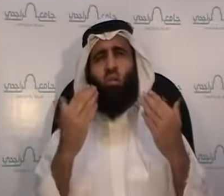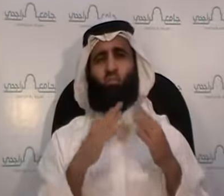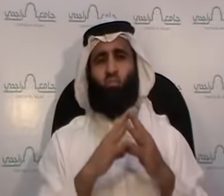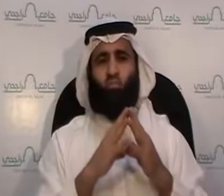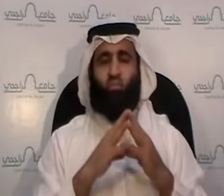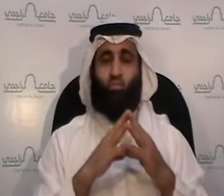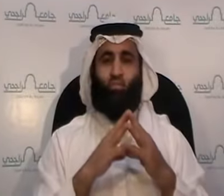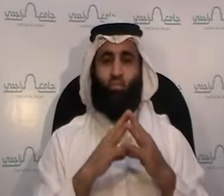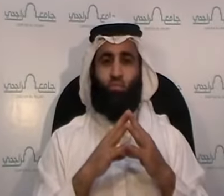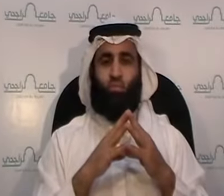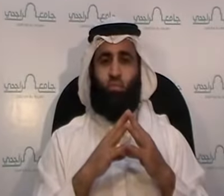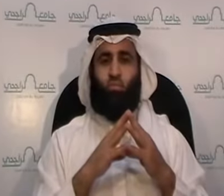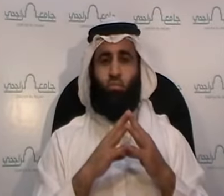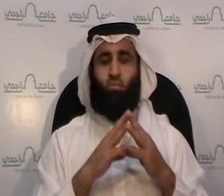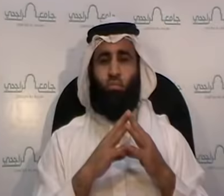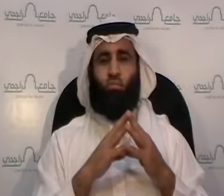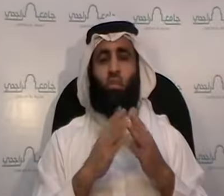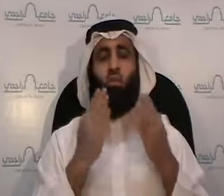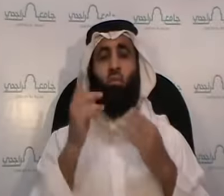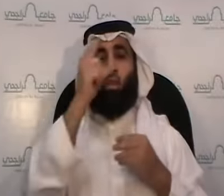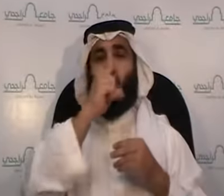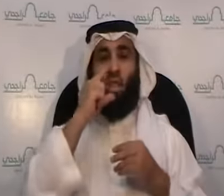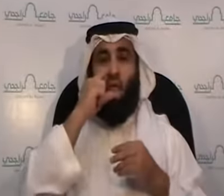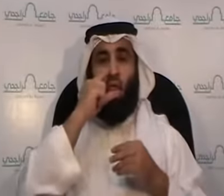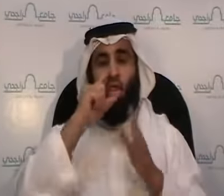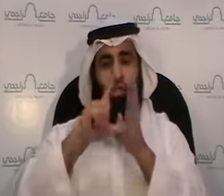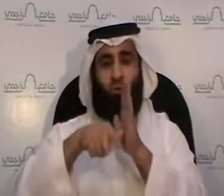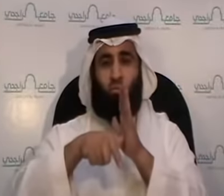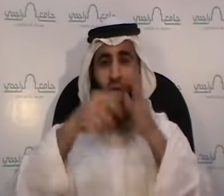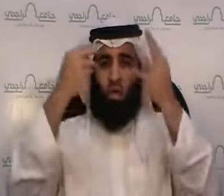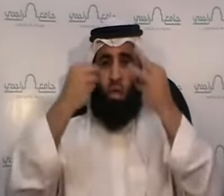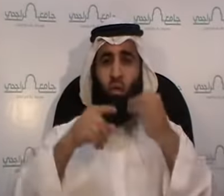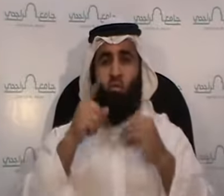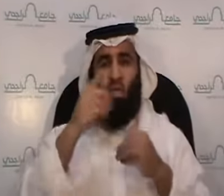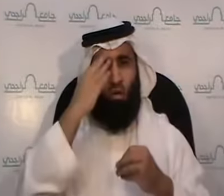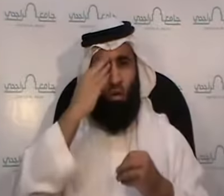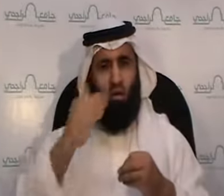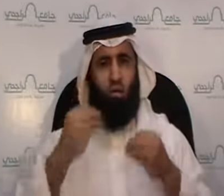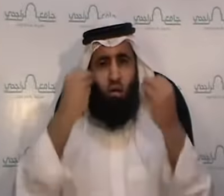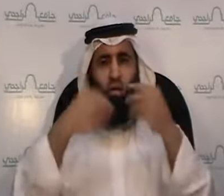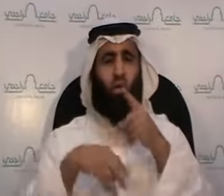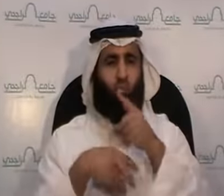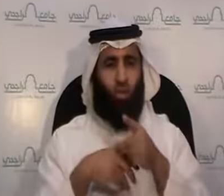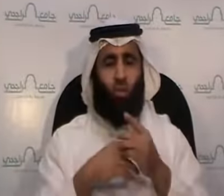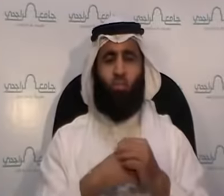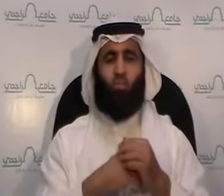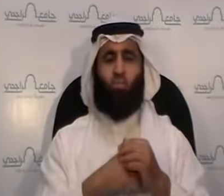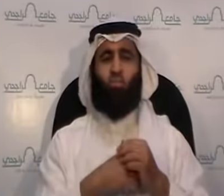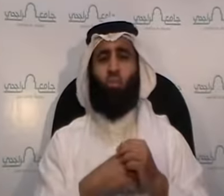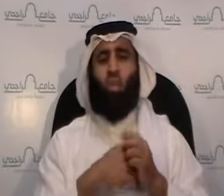العالمين. اللهم من أراد ديننا، اللهم من أراد أخلاقنا، اللهم من أراد نساءنا